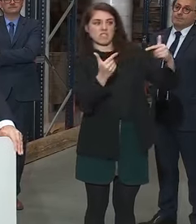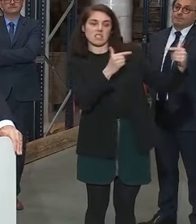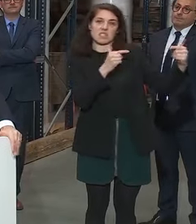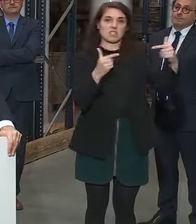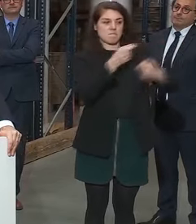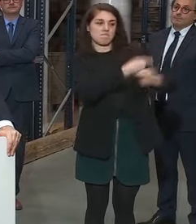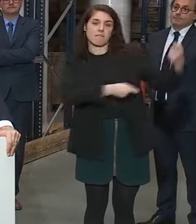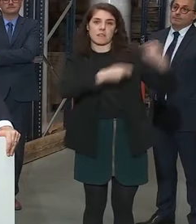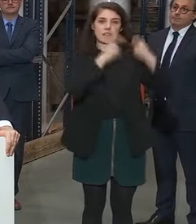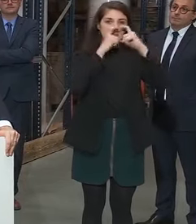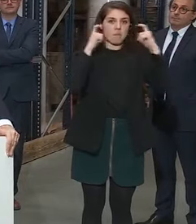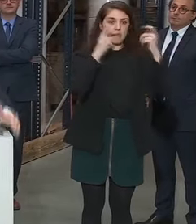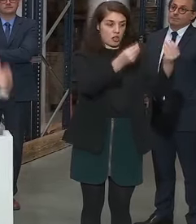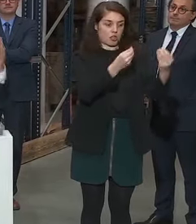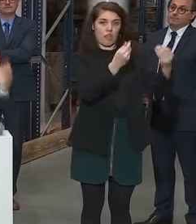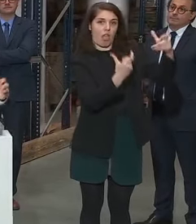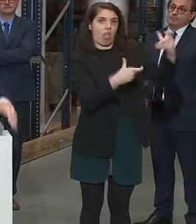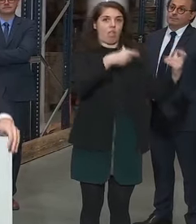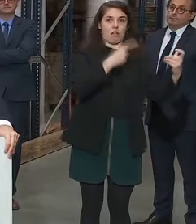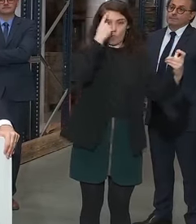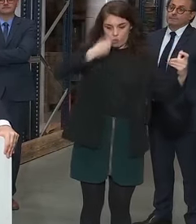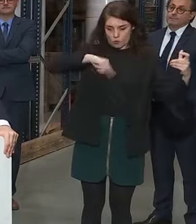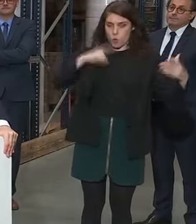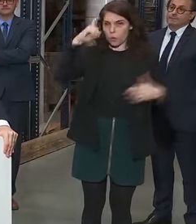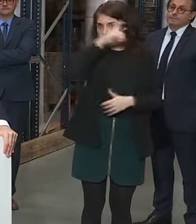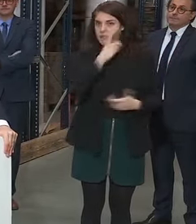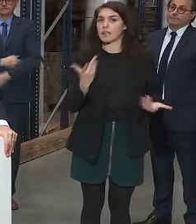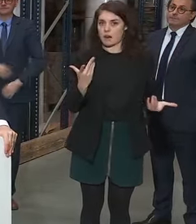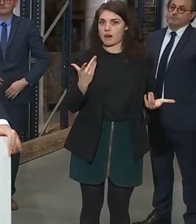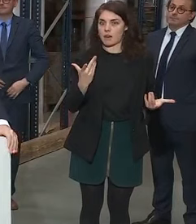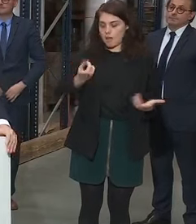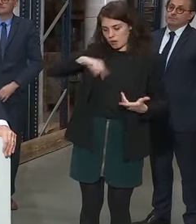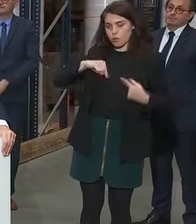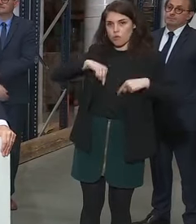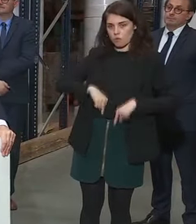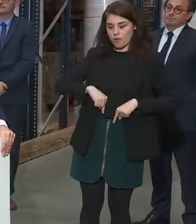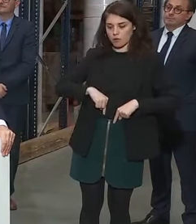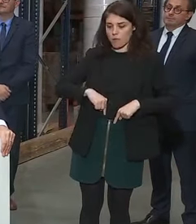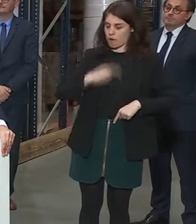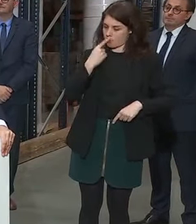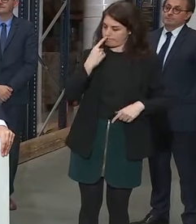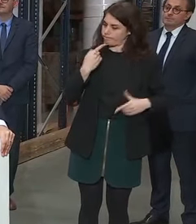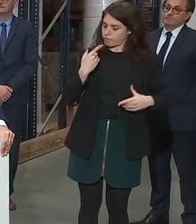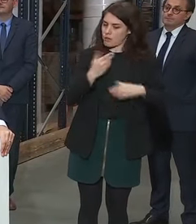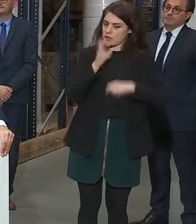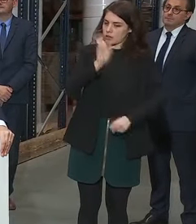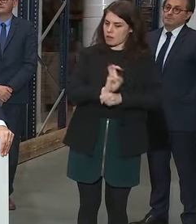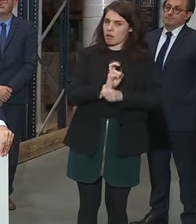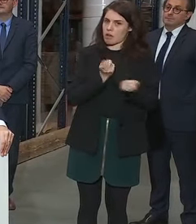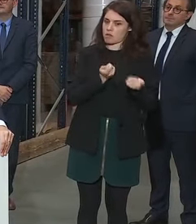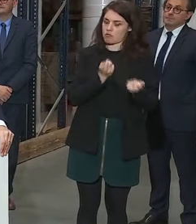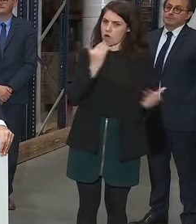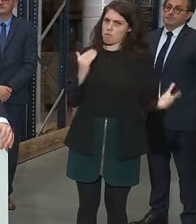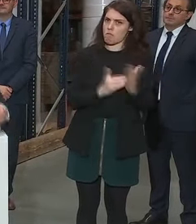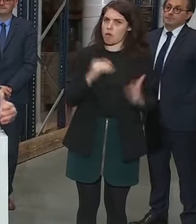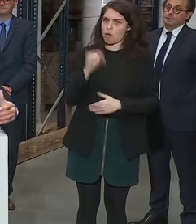difficultés profondes. Le gouvernement a édicté une doctrine pour ne jamais être en rupture et pouvoir toujours équiper